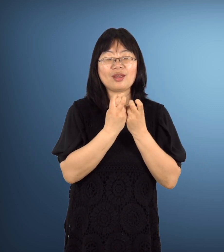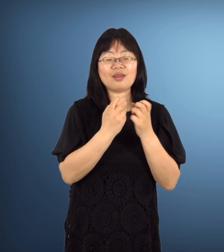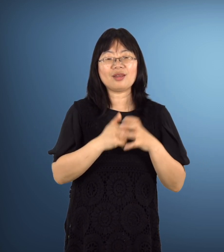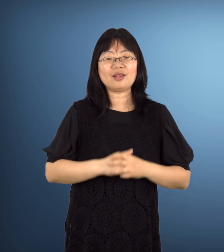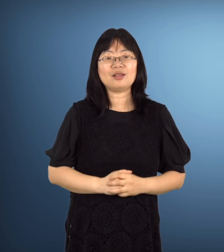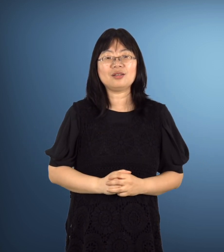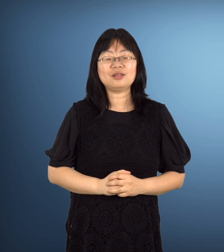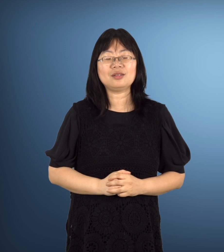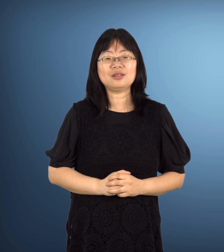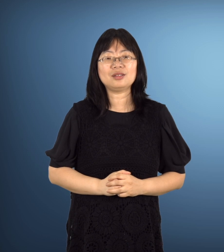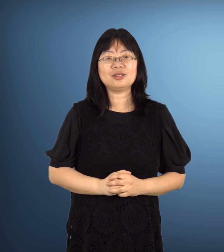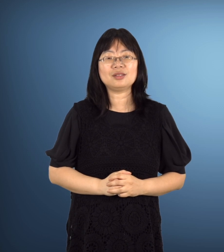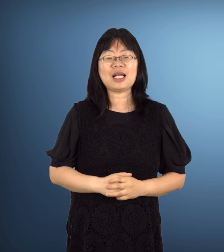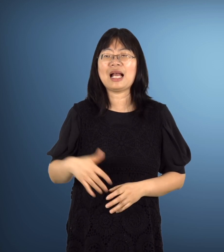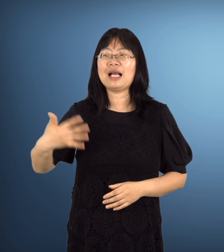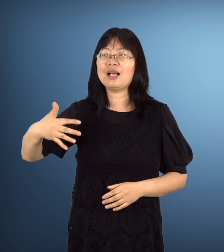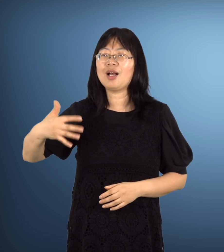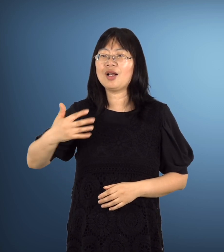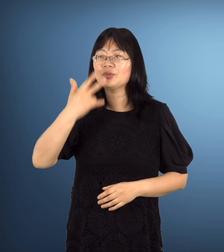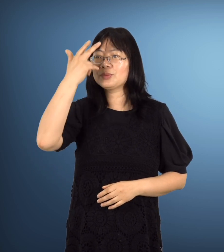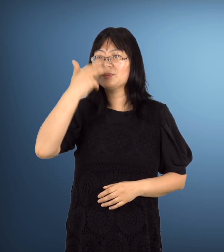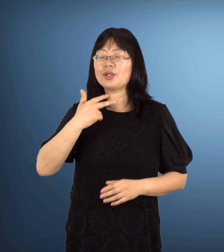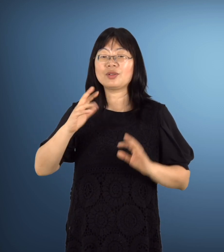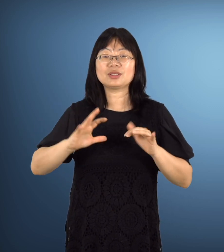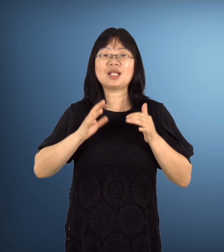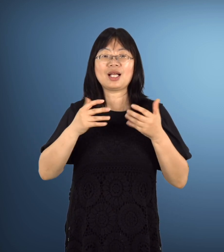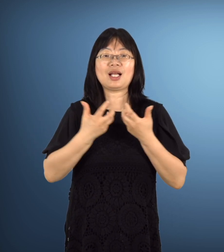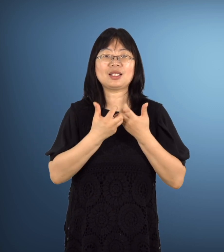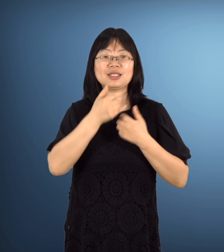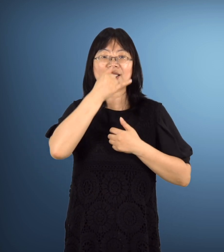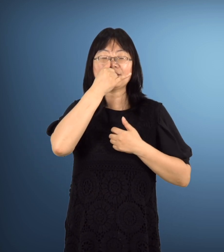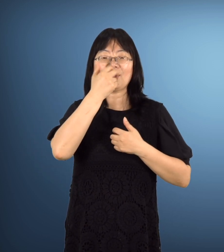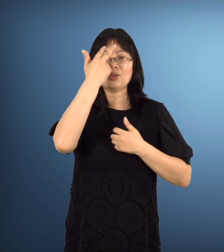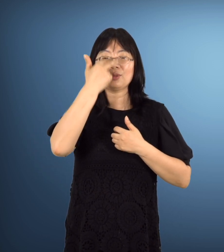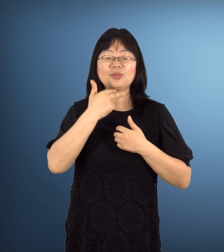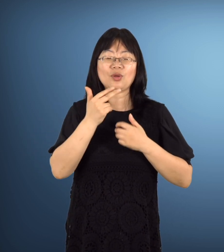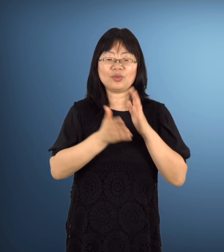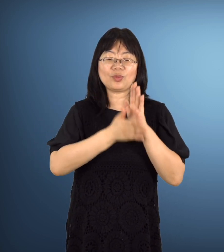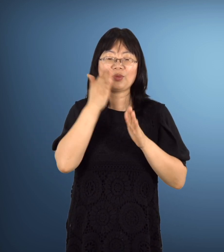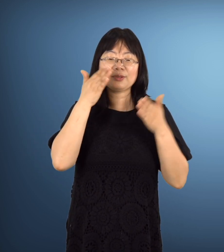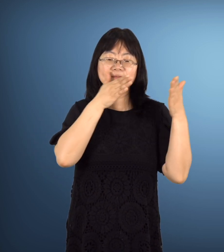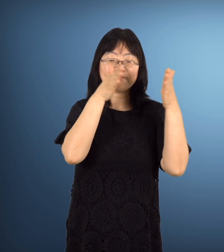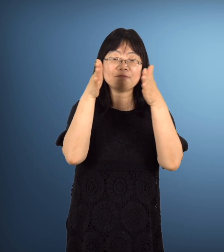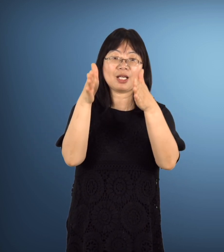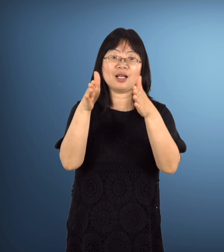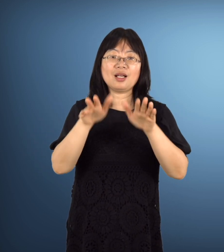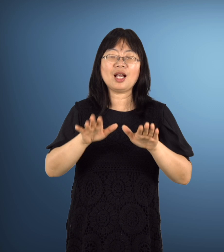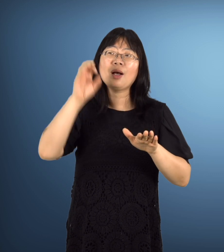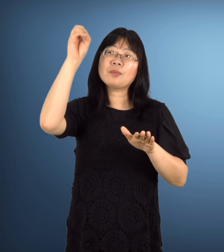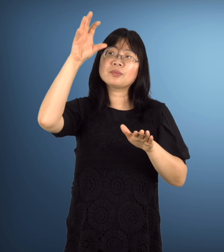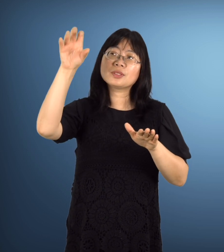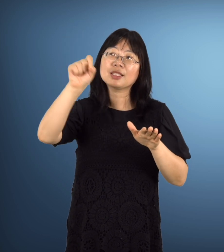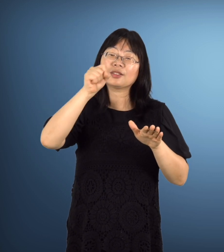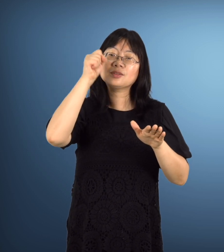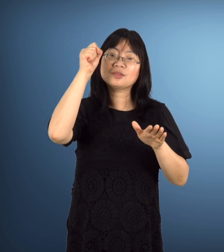겁니까? 아직도 눈먼 세상이 가득한 눈먼 도시를 향해서